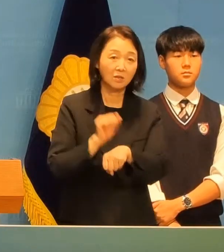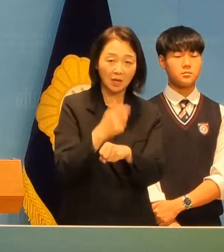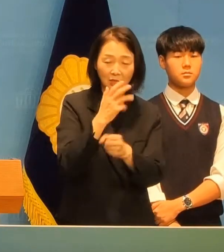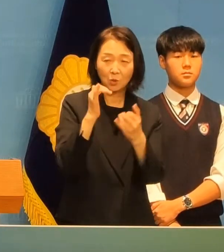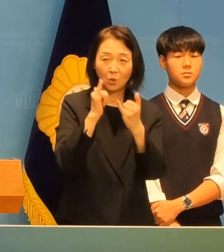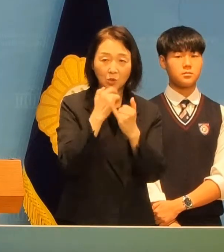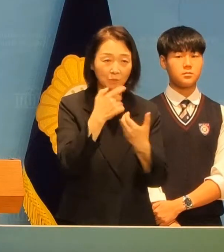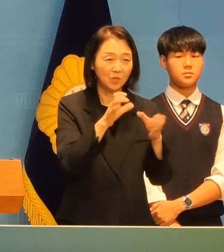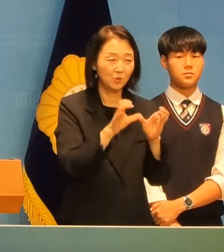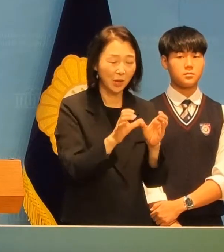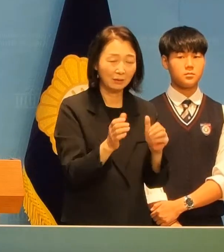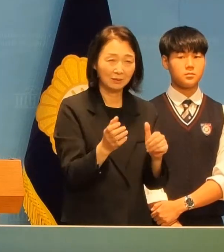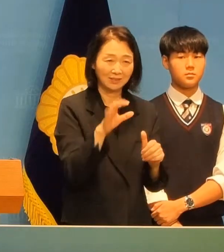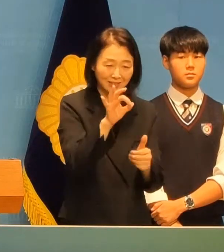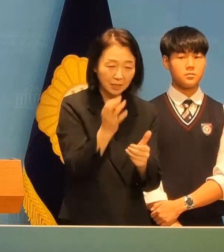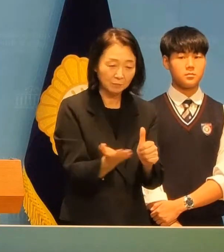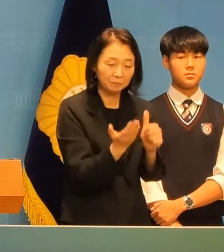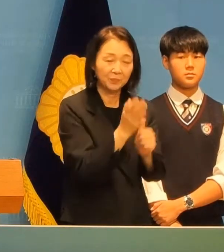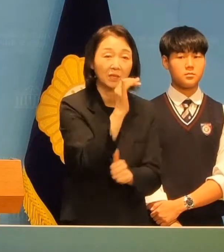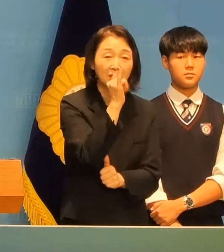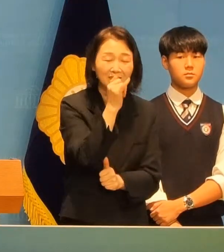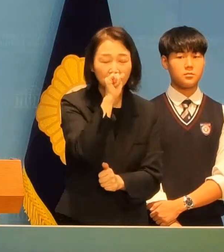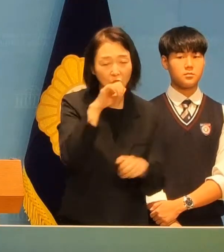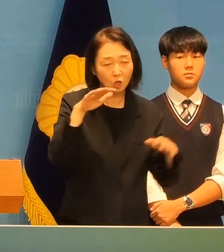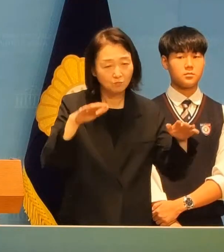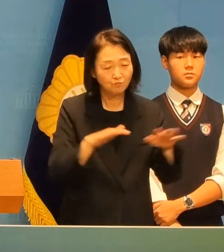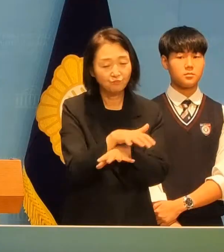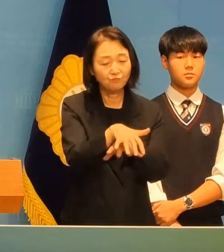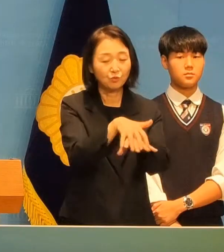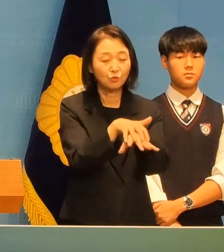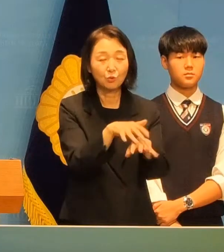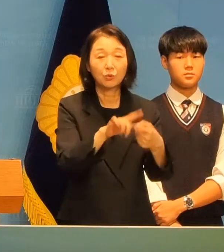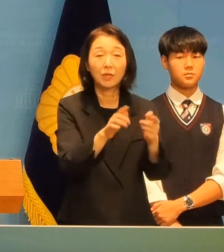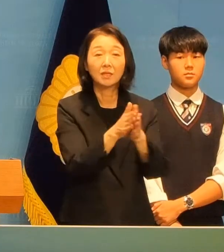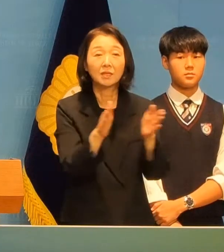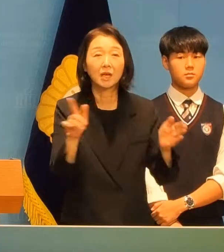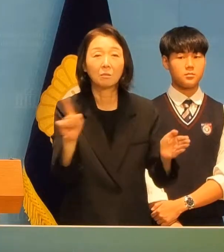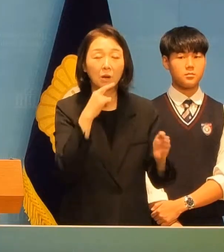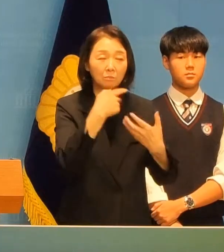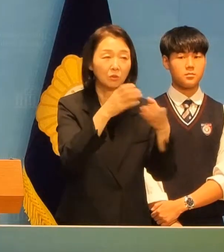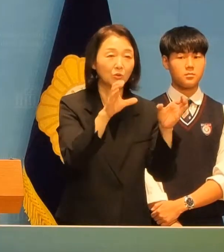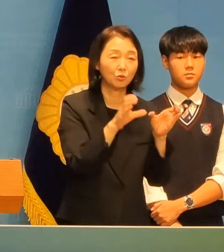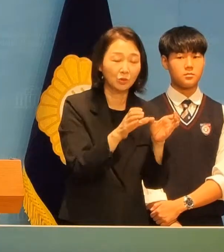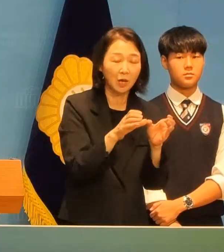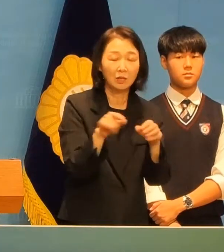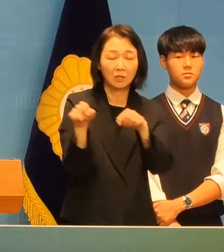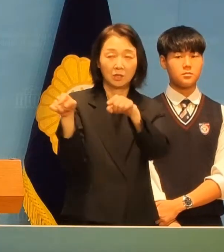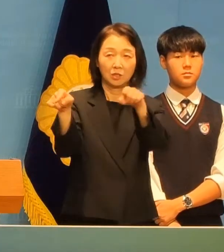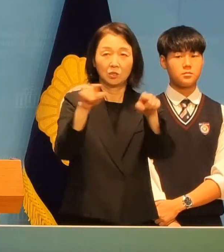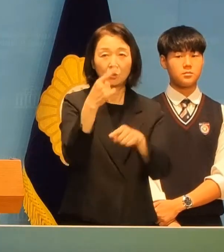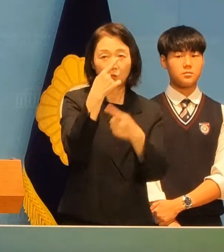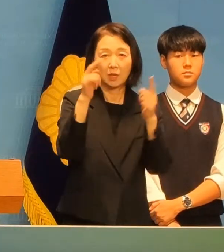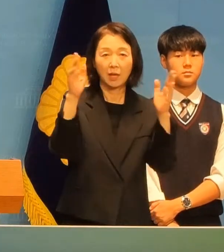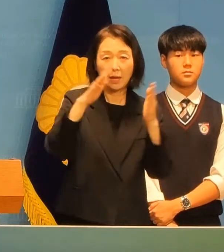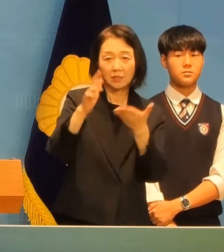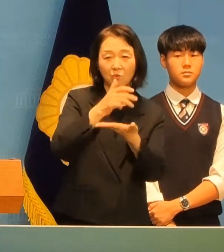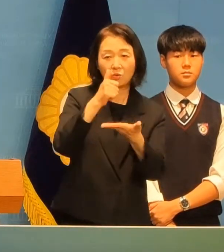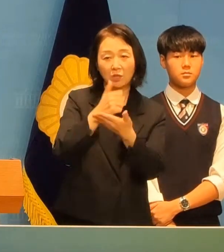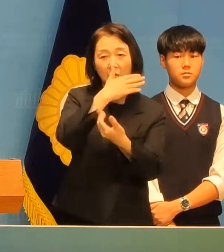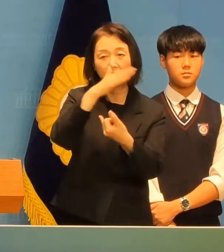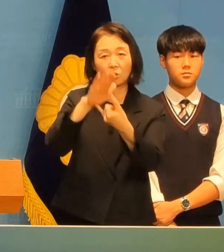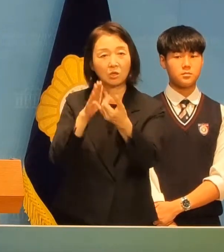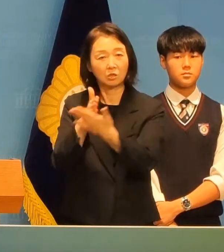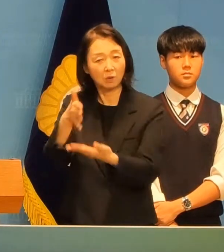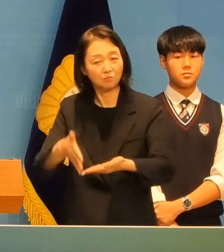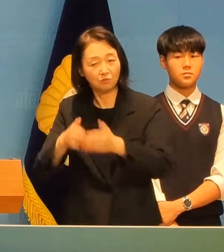더불어민주당의 자산으로 육성할 수 있는 선순환 구조의 시작점이 더불어민주당 전국대학생위원회 청소년 특별분과가 되기를